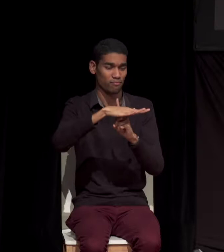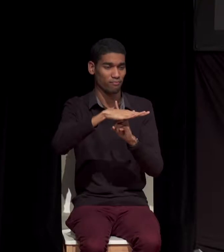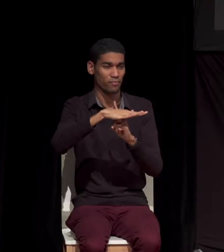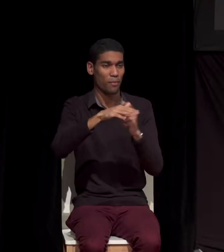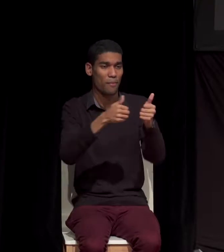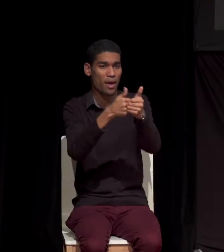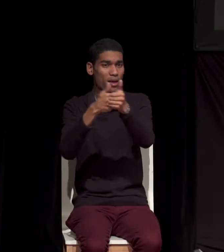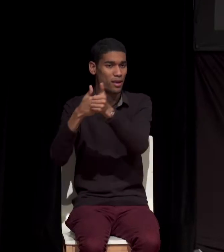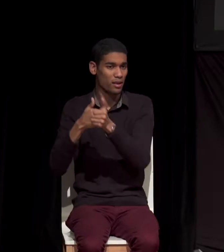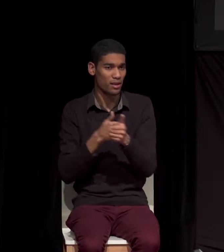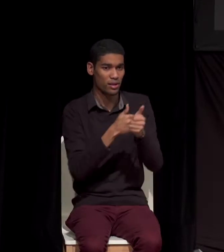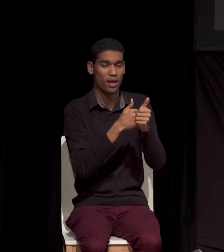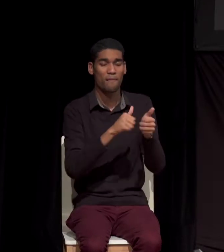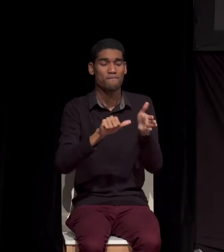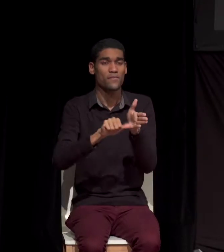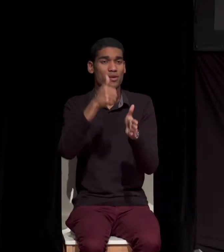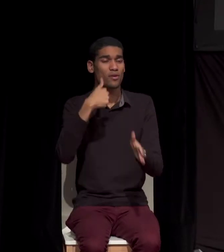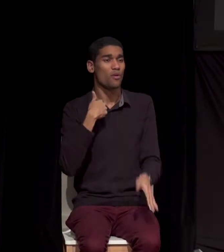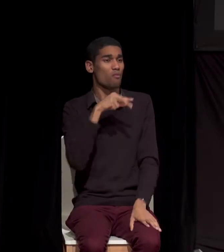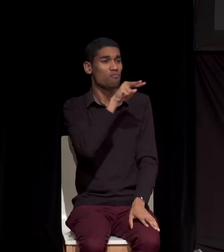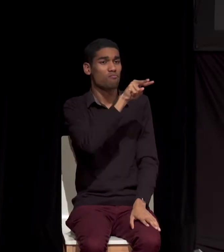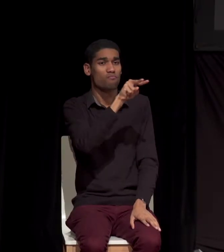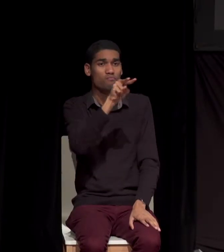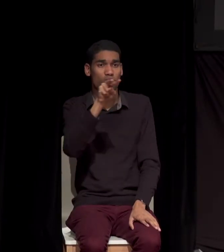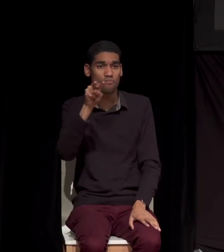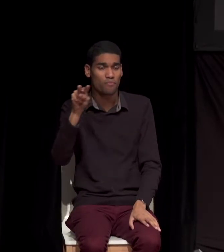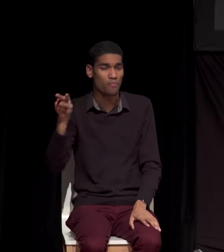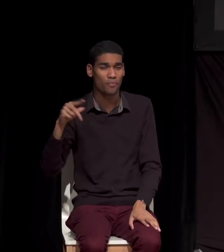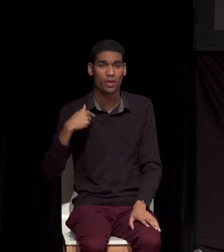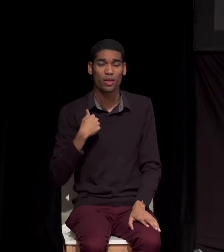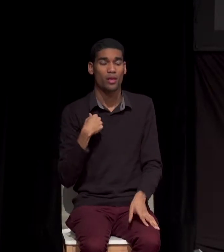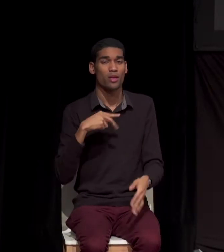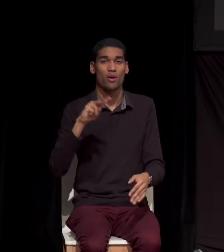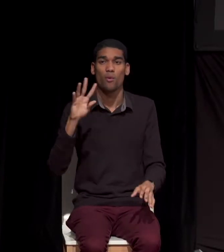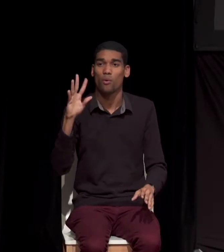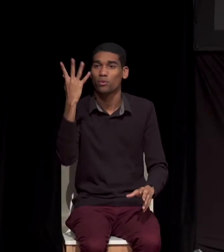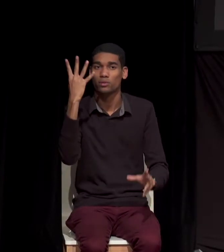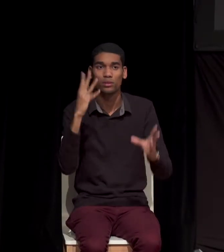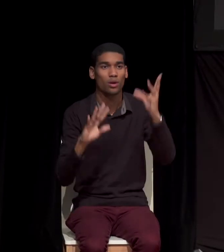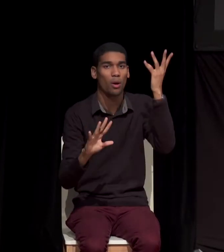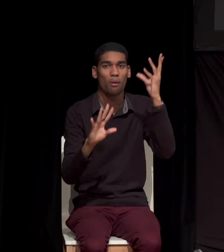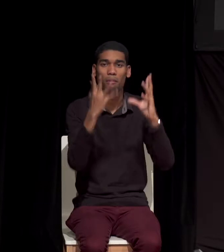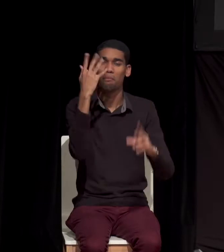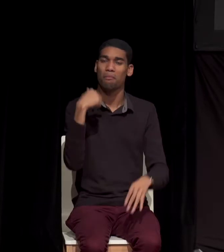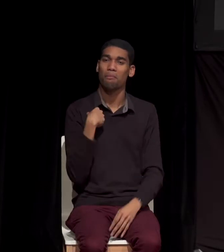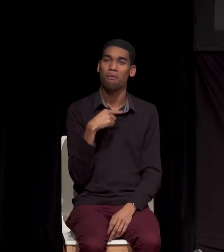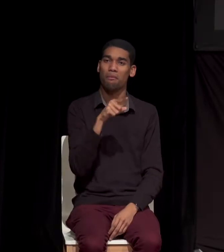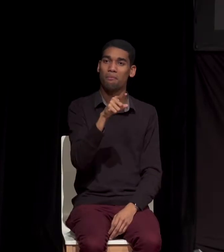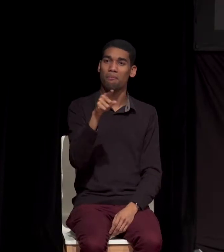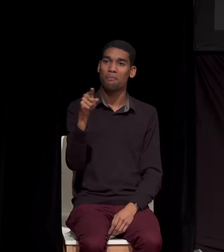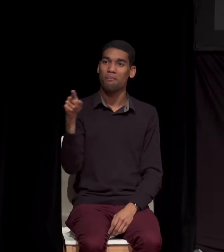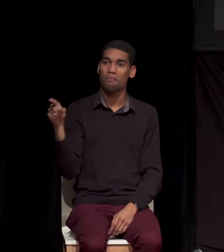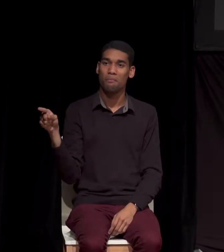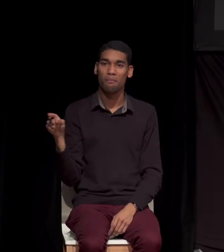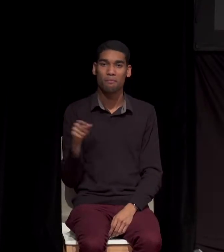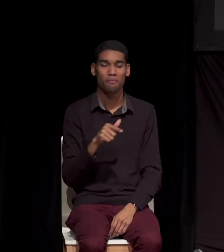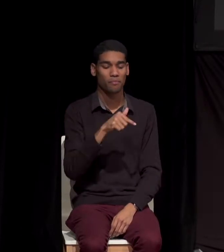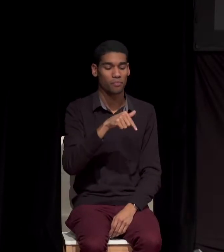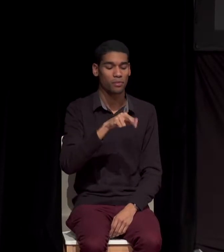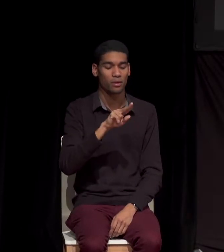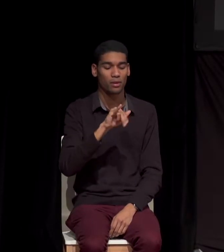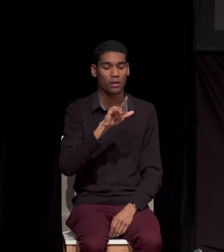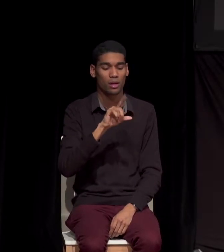coisa que eu tenho visto, e eu tenho visto isso acontecer de um jeito bem interessante, o Quilombagem faz isso muito